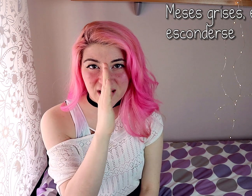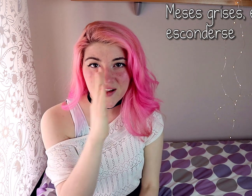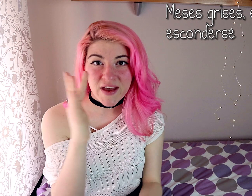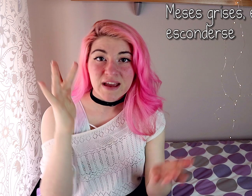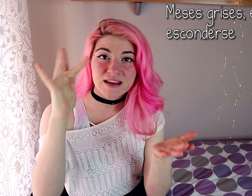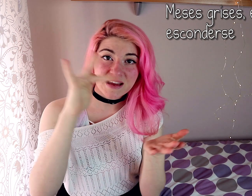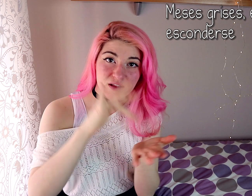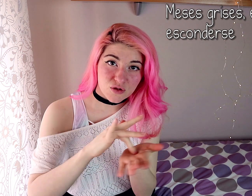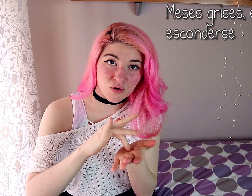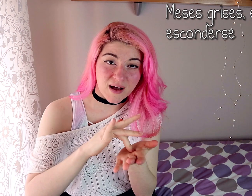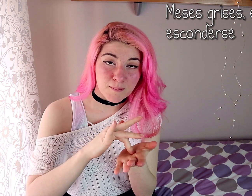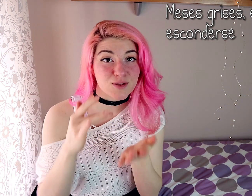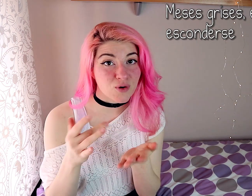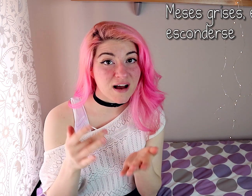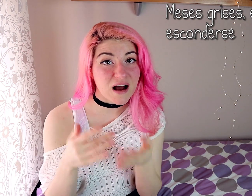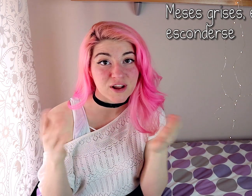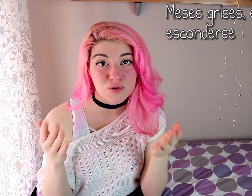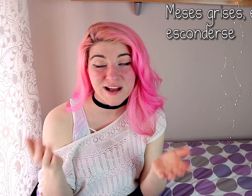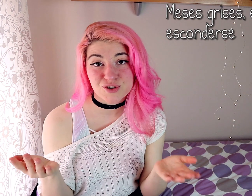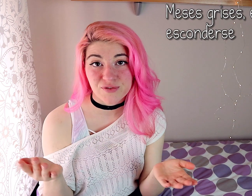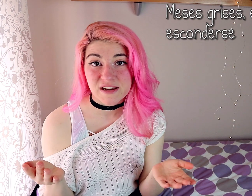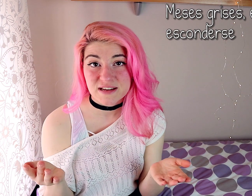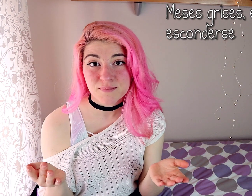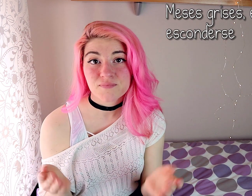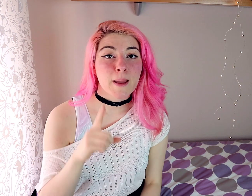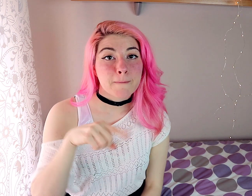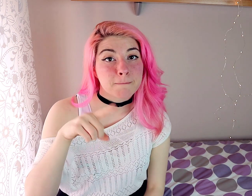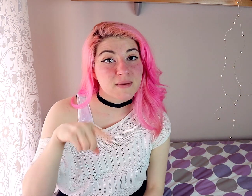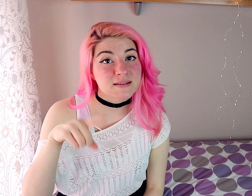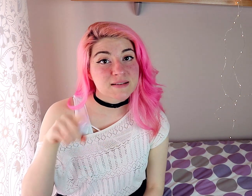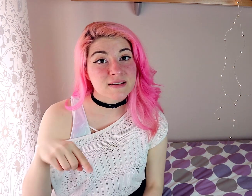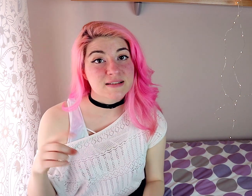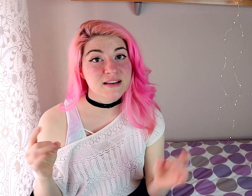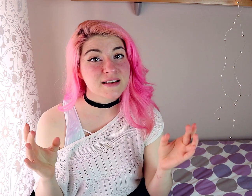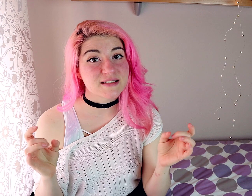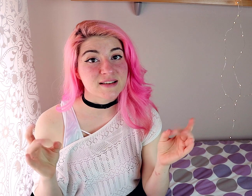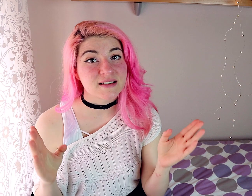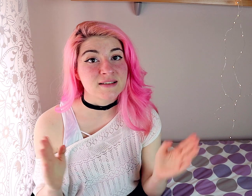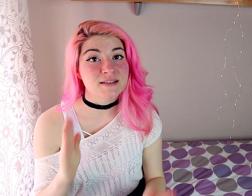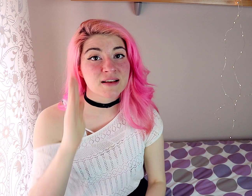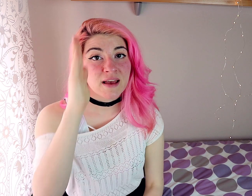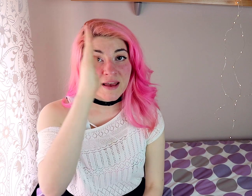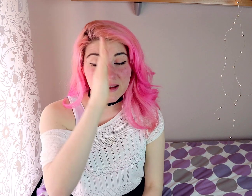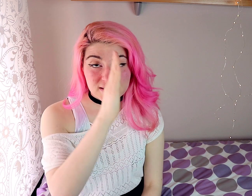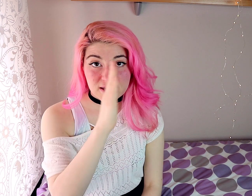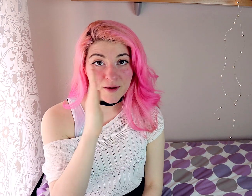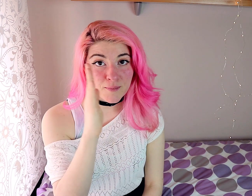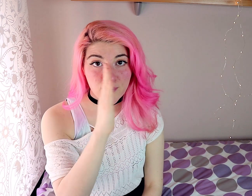Esconder y toca. Que toca, ahora toca esconderse. Meses, grises, es tiempo